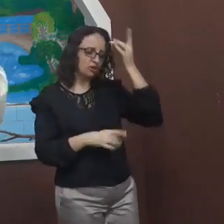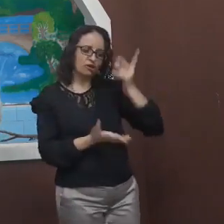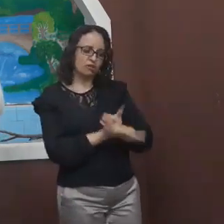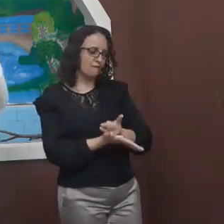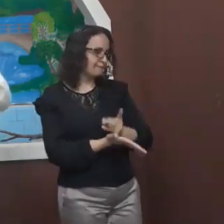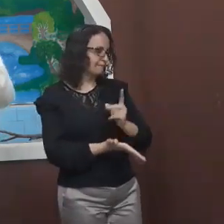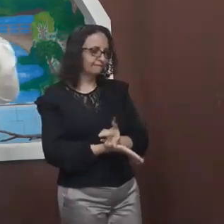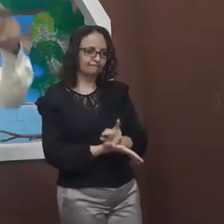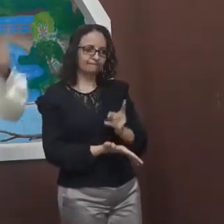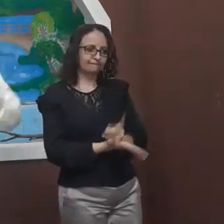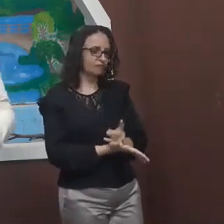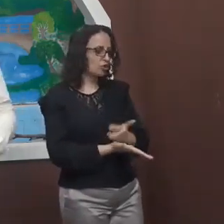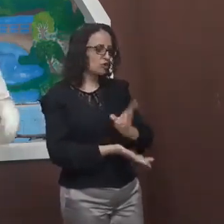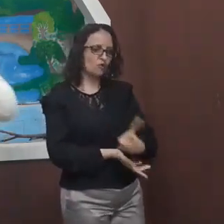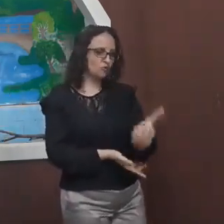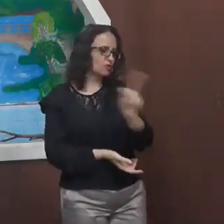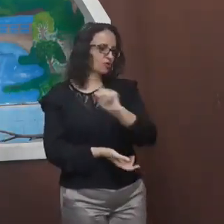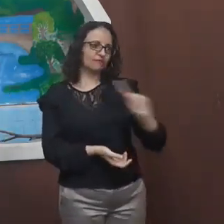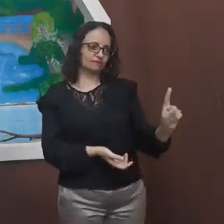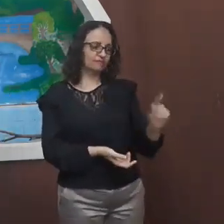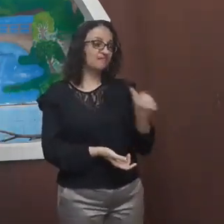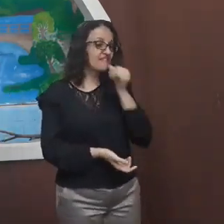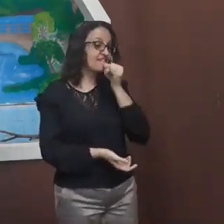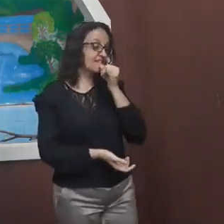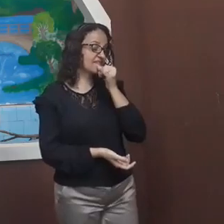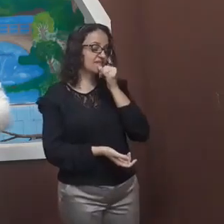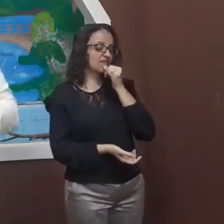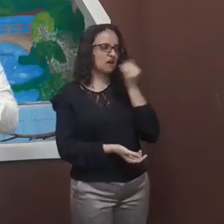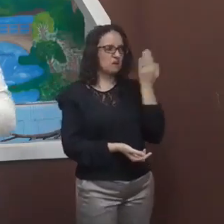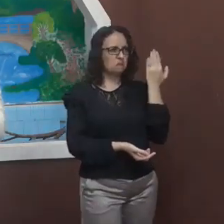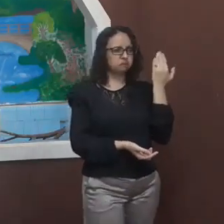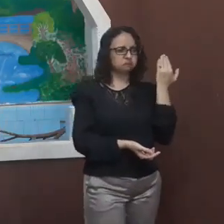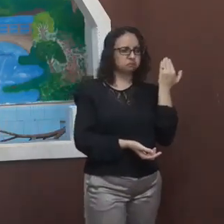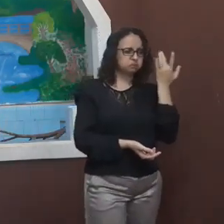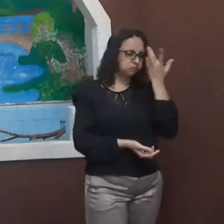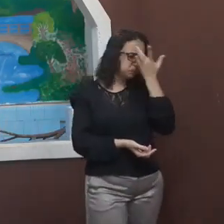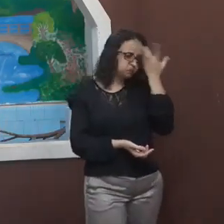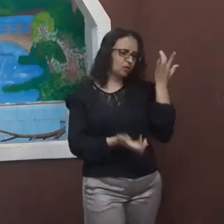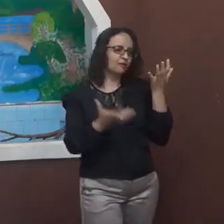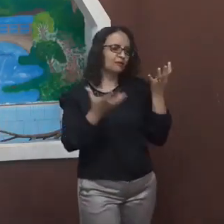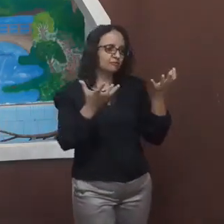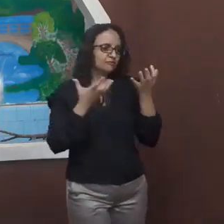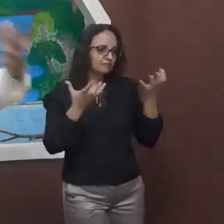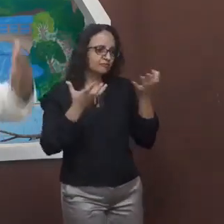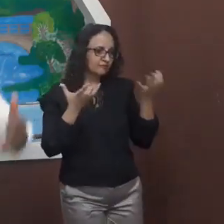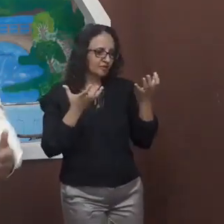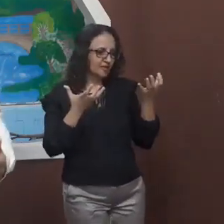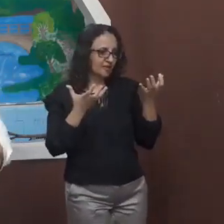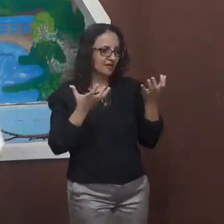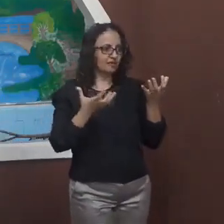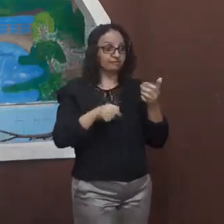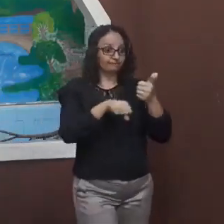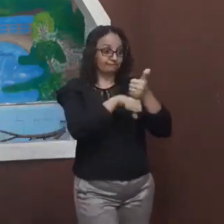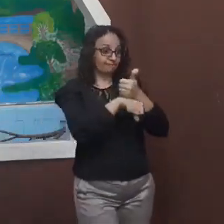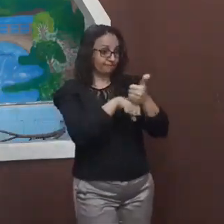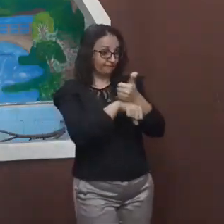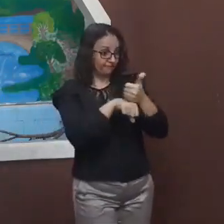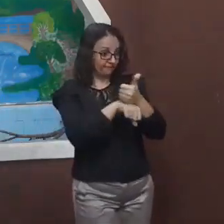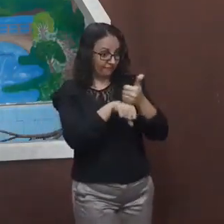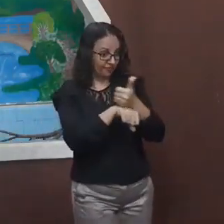As pessoas não perseveram. Quer ver uma coisa? Antes, as pessoas queriam seguir uma